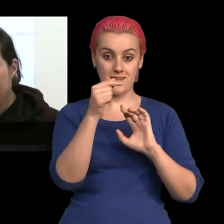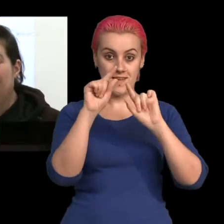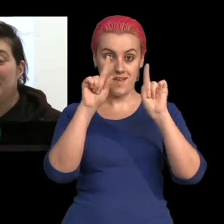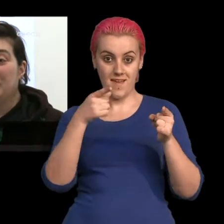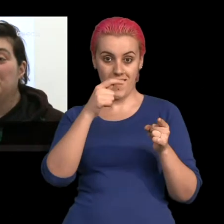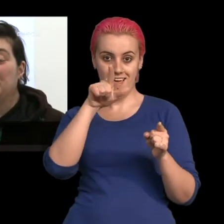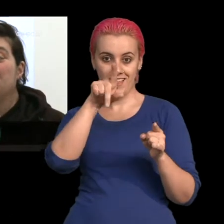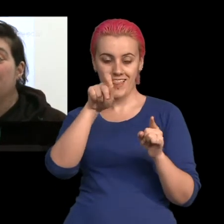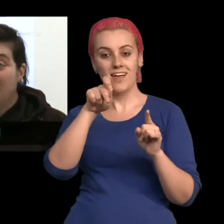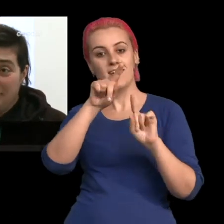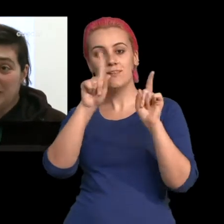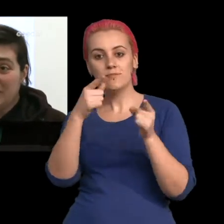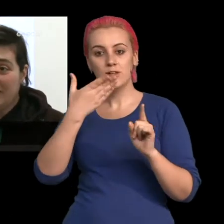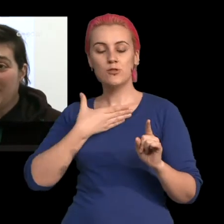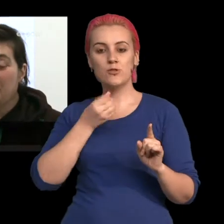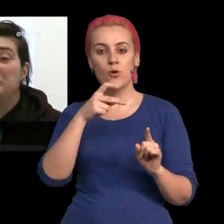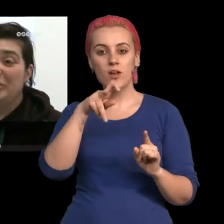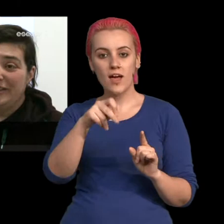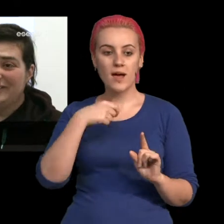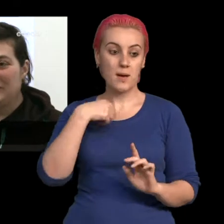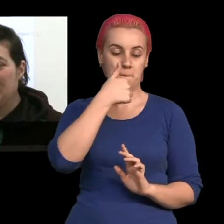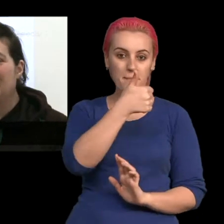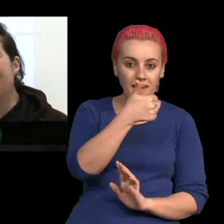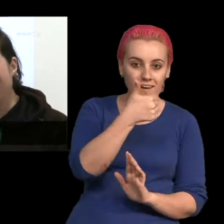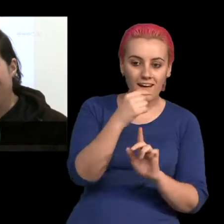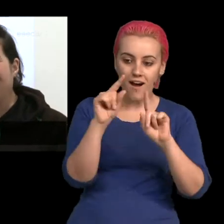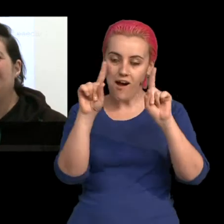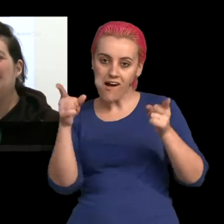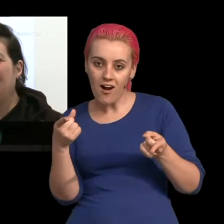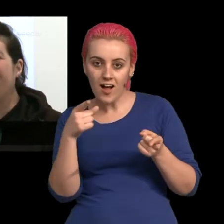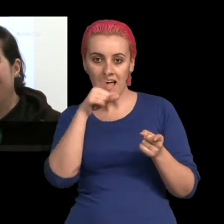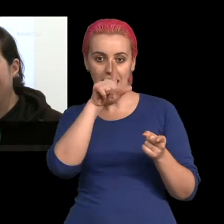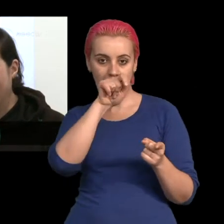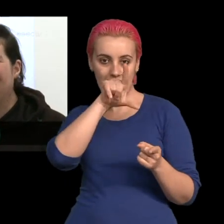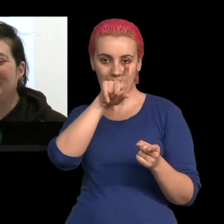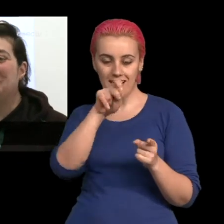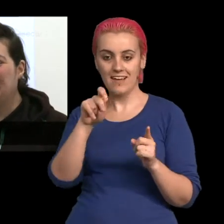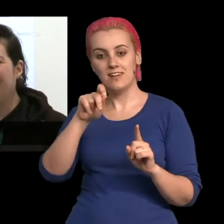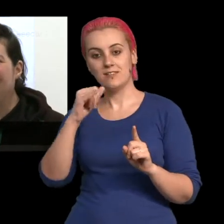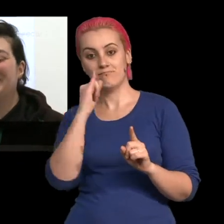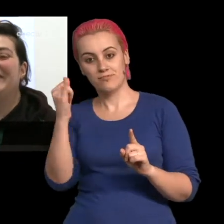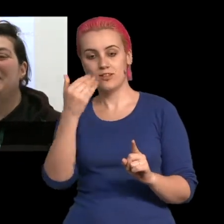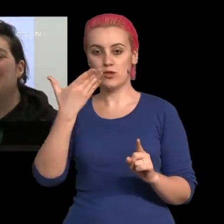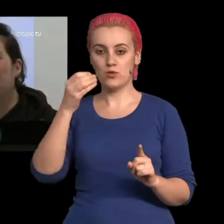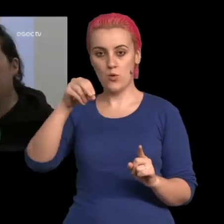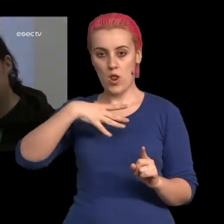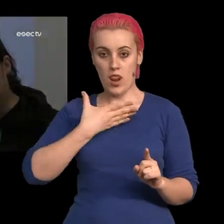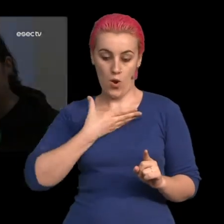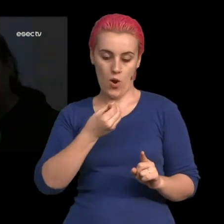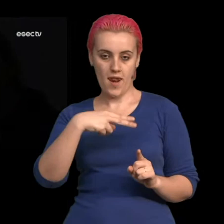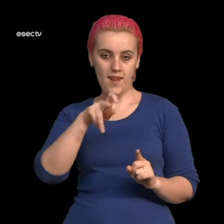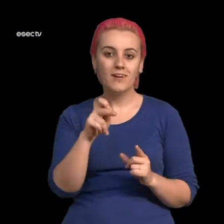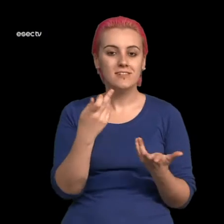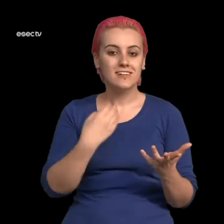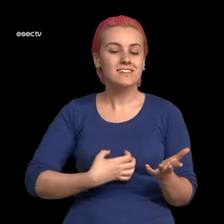Beladona, que eu resolvi graficamente tratar como B, depois entre parênteses, ela, dona, não é? De alguma